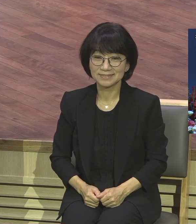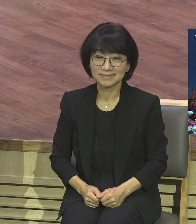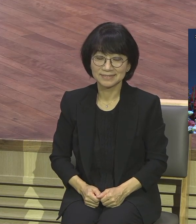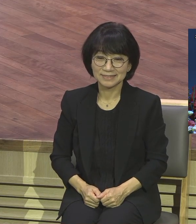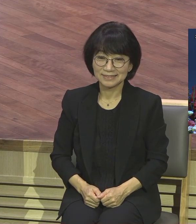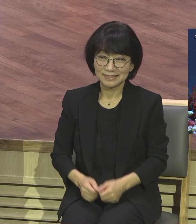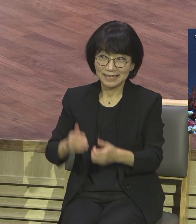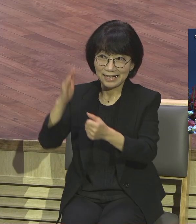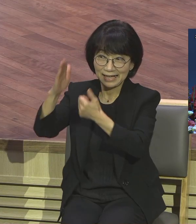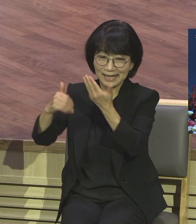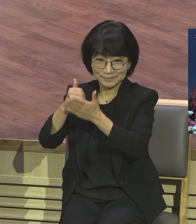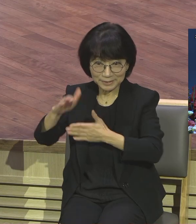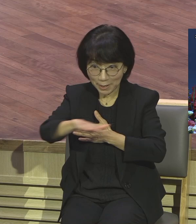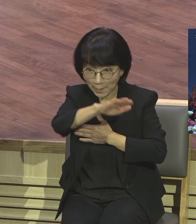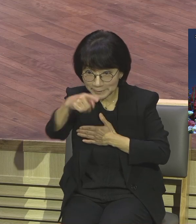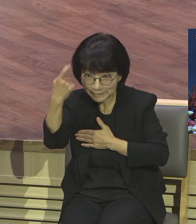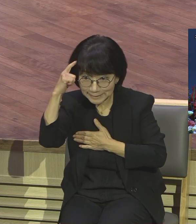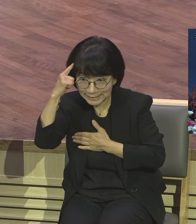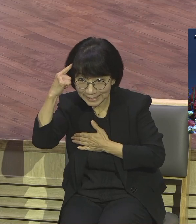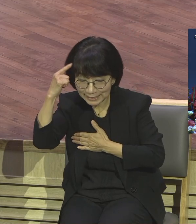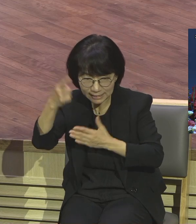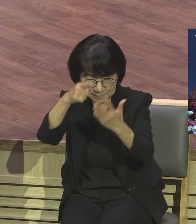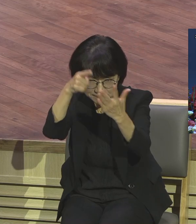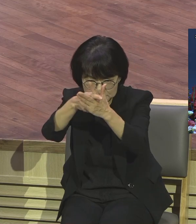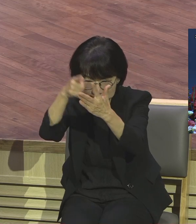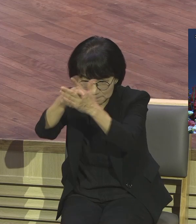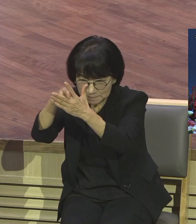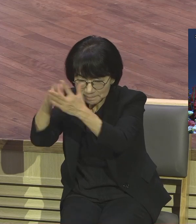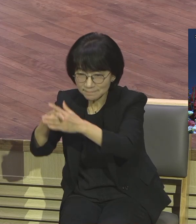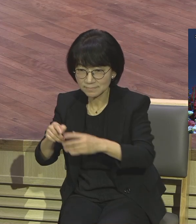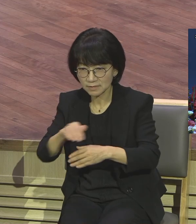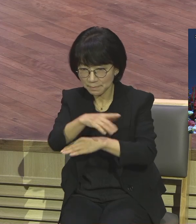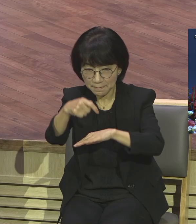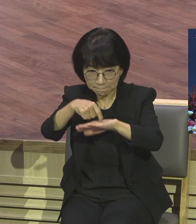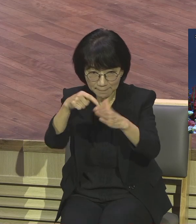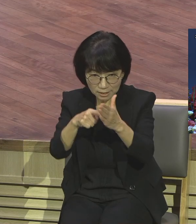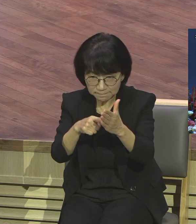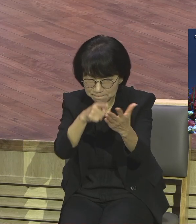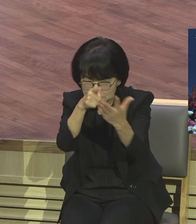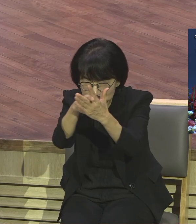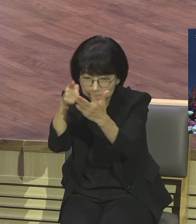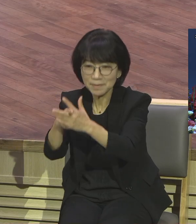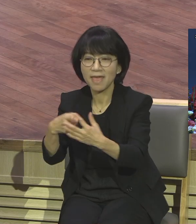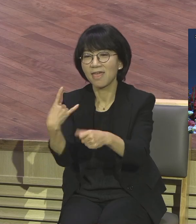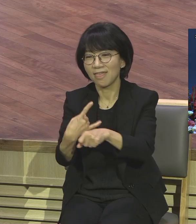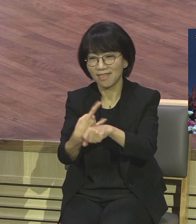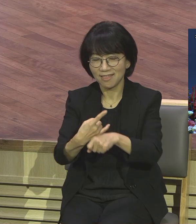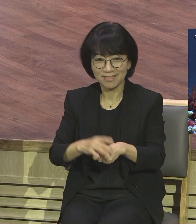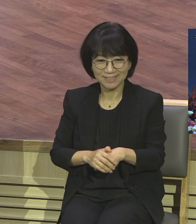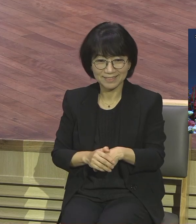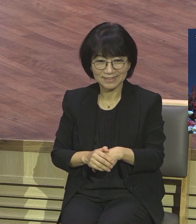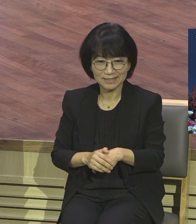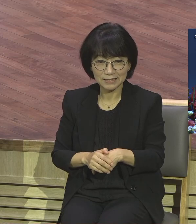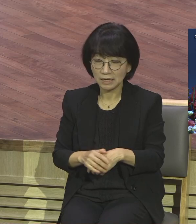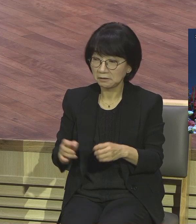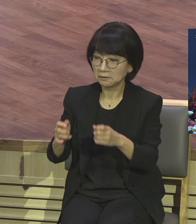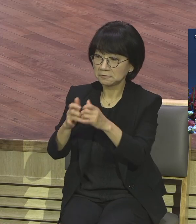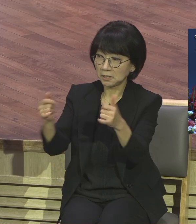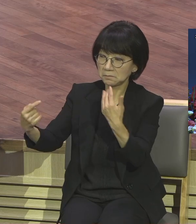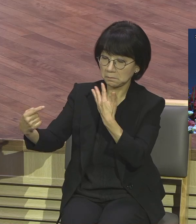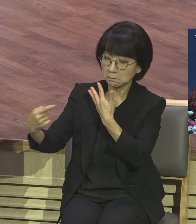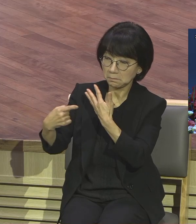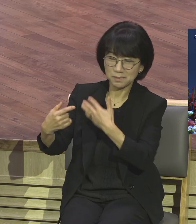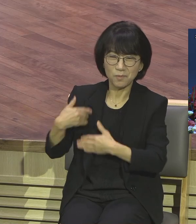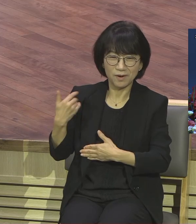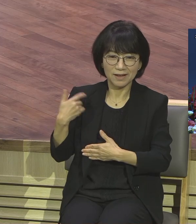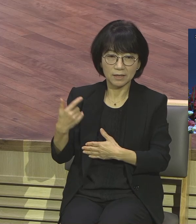생각이 어디에 빠졌는지, 내 자세가 어땠는지 다 보고 계시잖아요. 뭐 사람은 뭐 속이는 거 뭐 쉽지요. 하나님